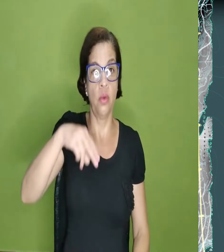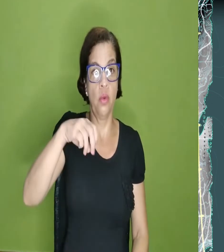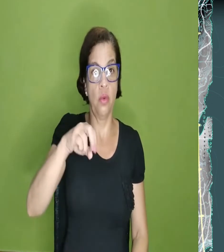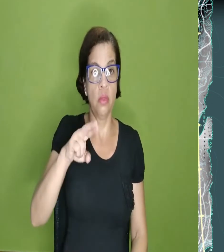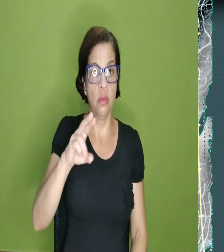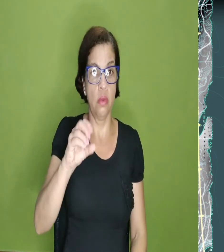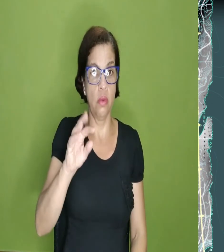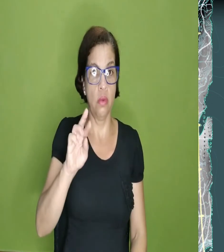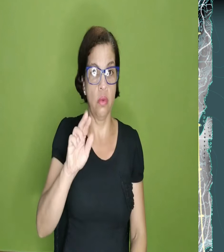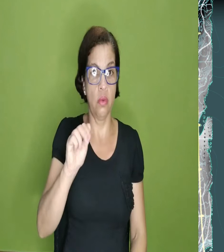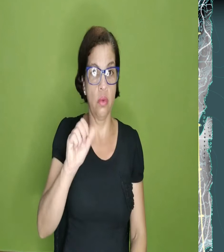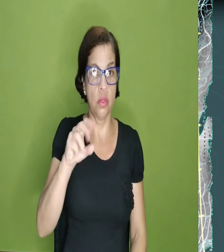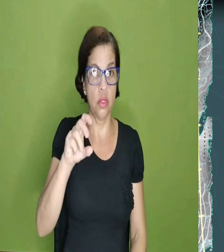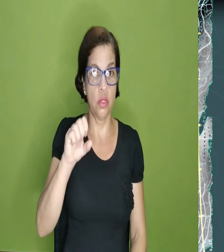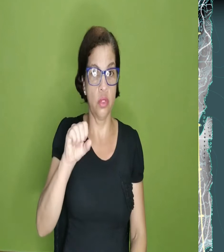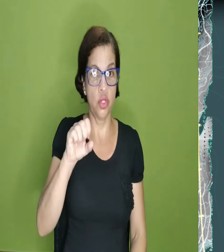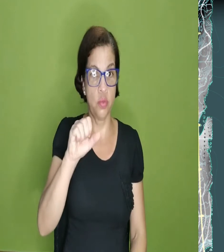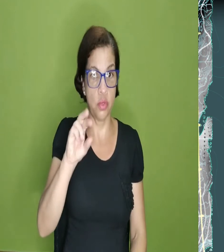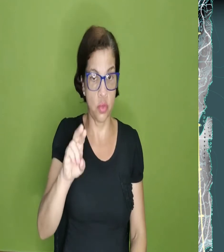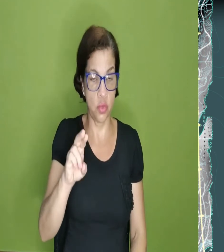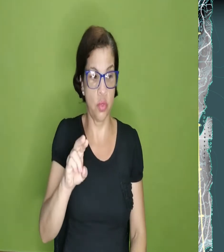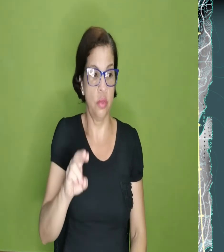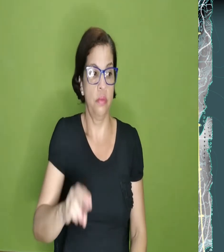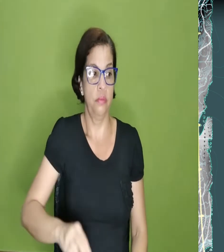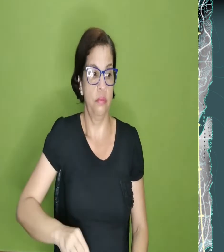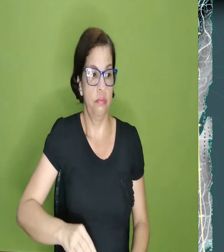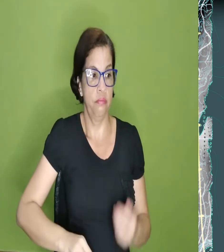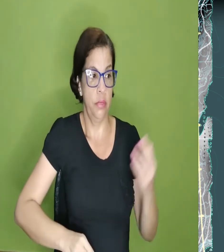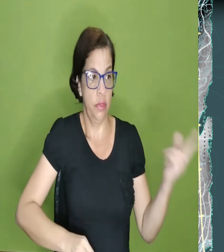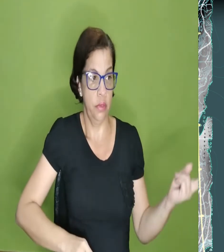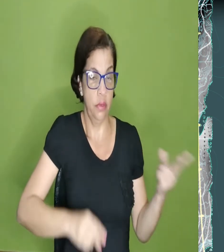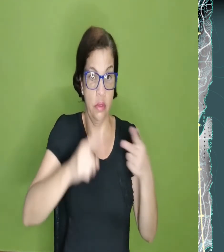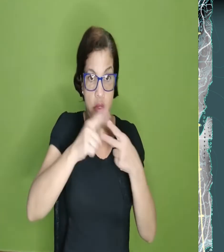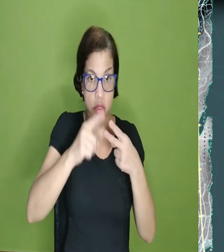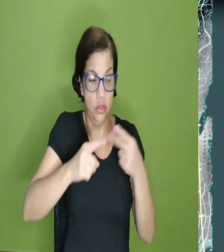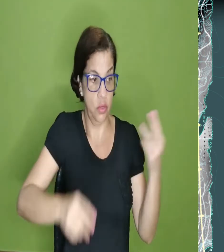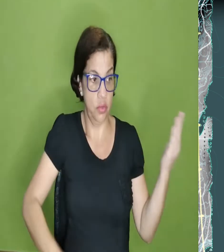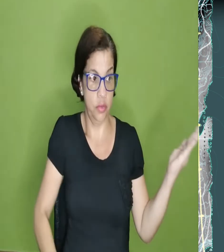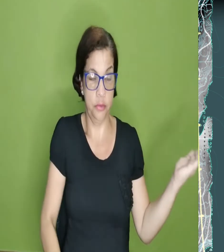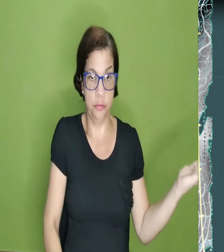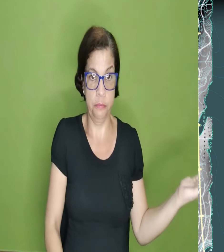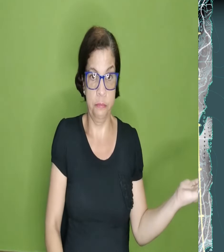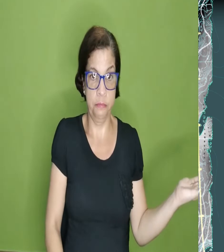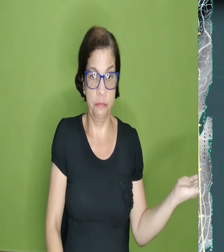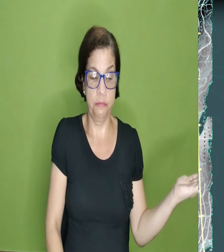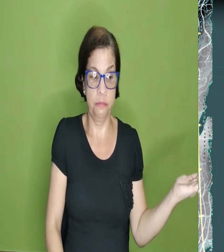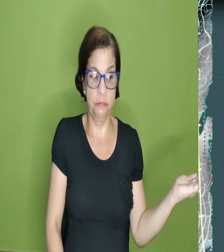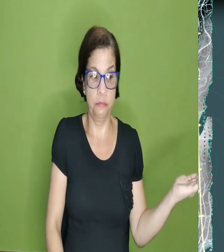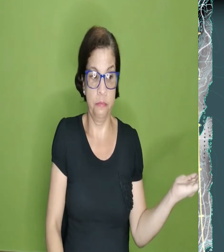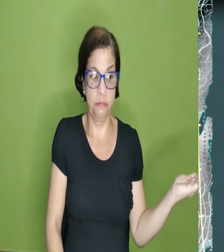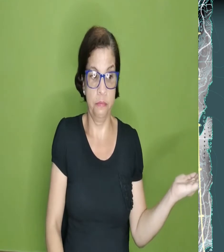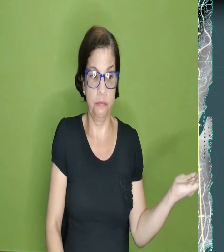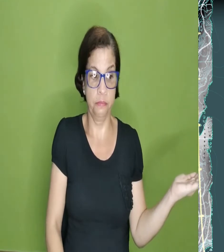Seus neurotransmissores são a acetilcolina, que está presente nas fibras pré-ganglionares de todo o sistema